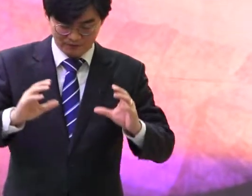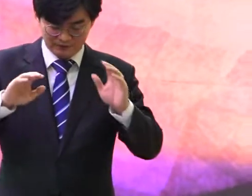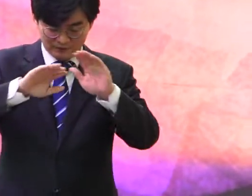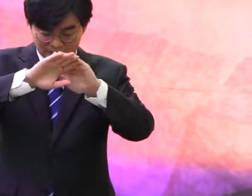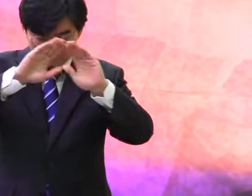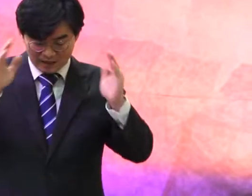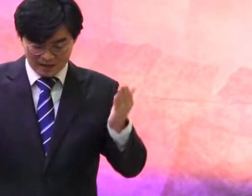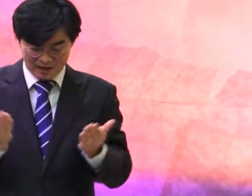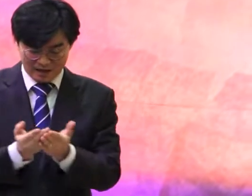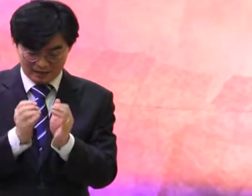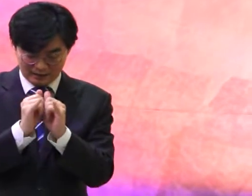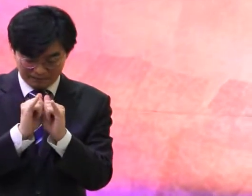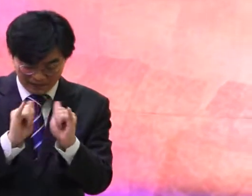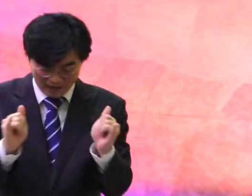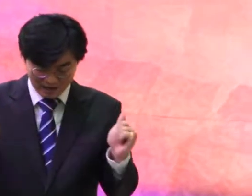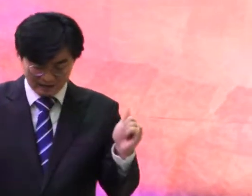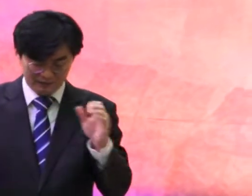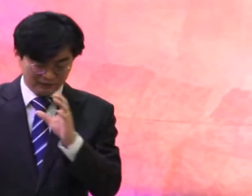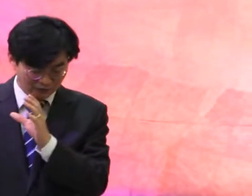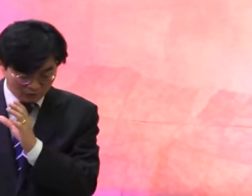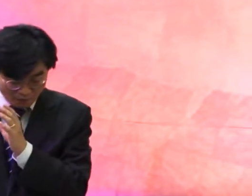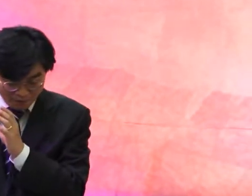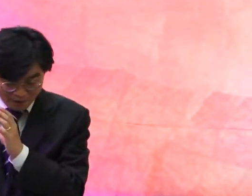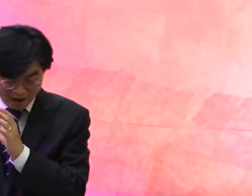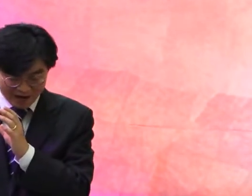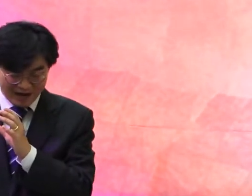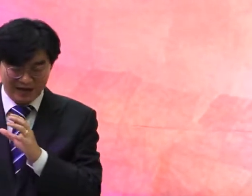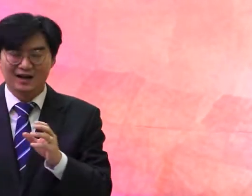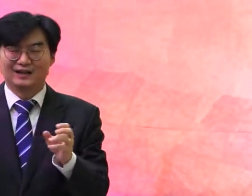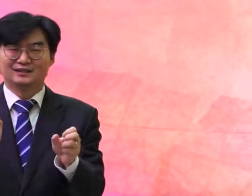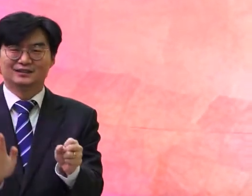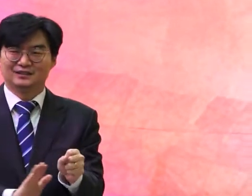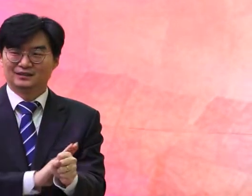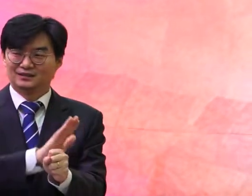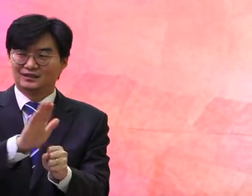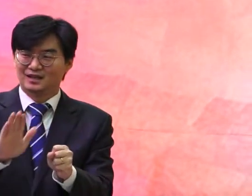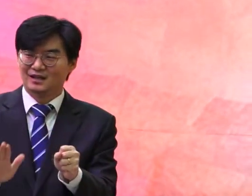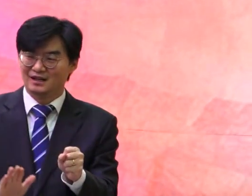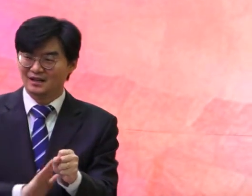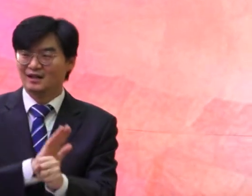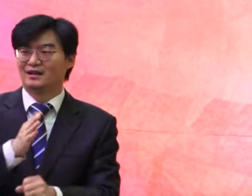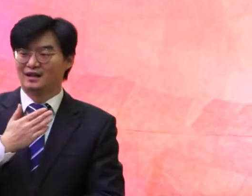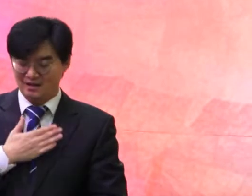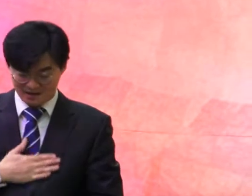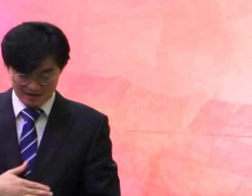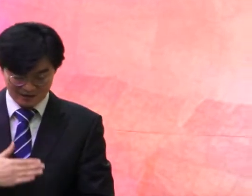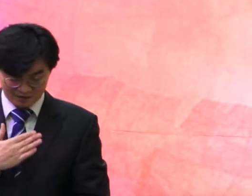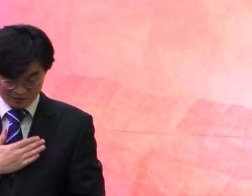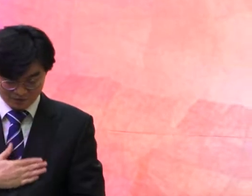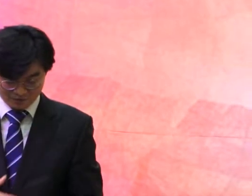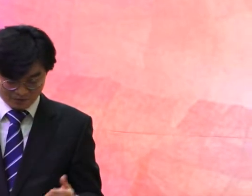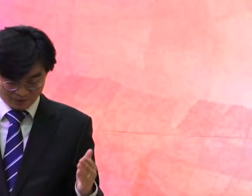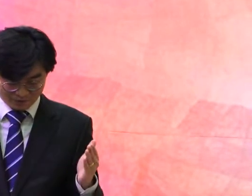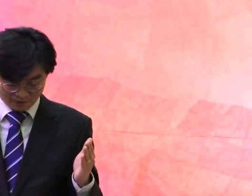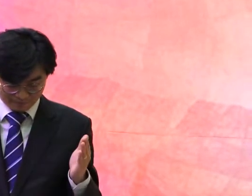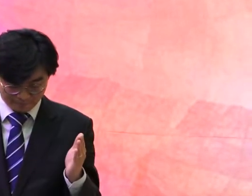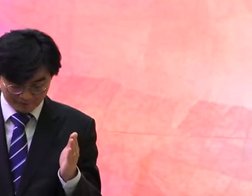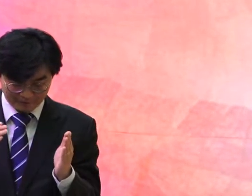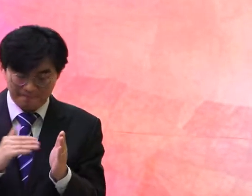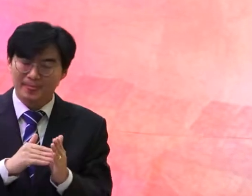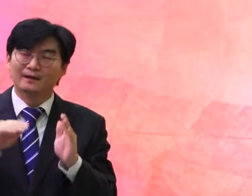모든 사람 다 듣고 그 사랑